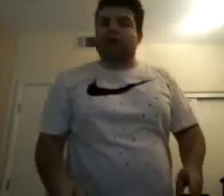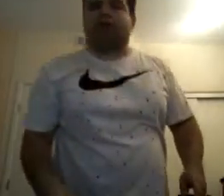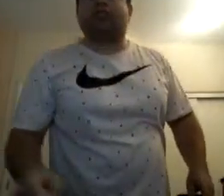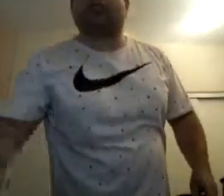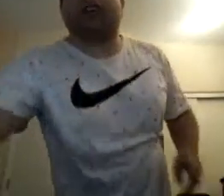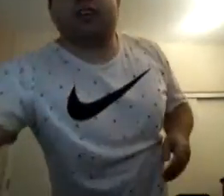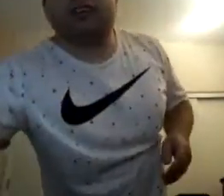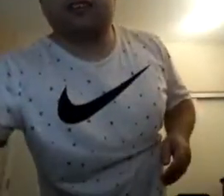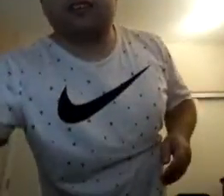guys enjoy.